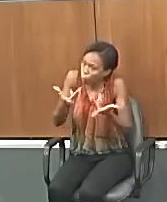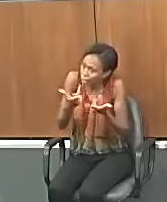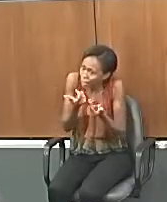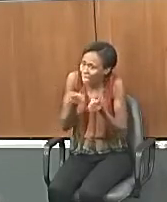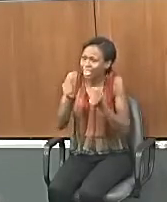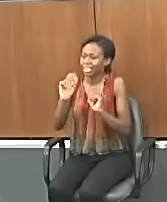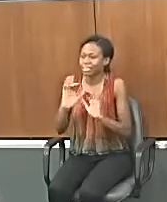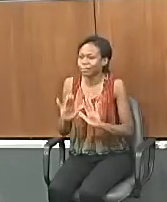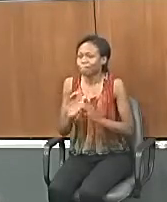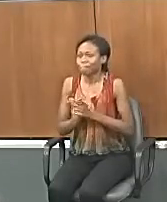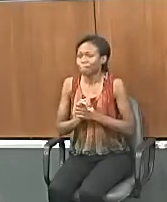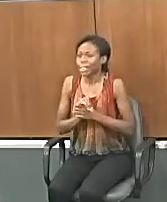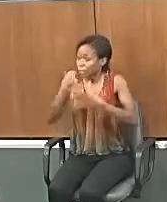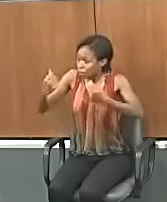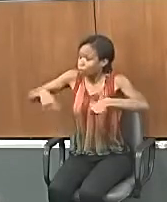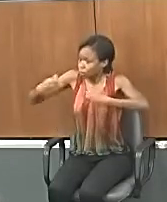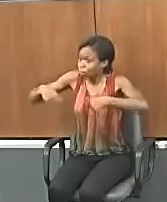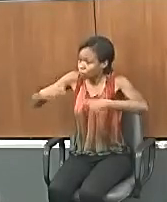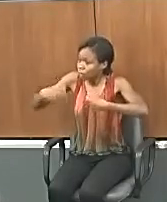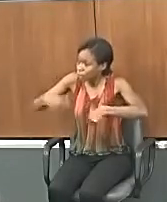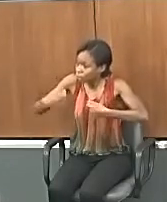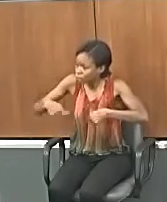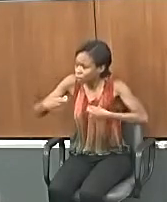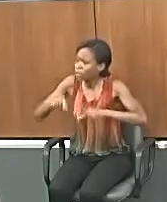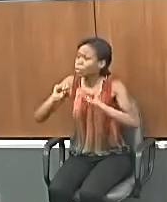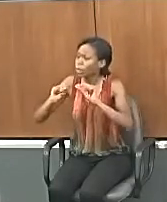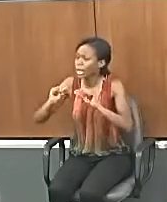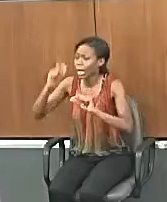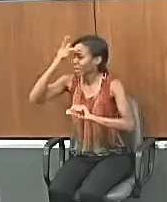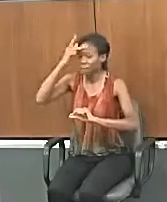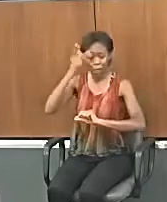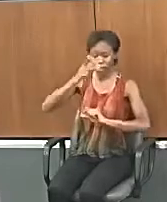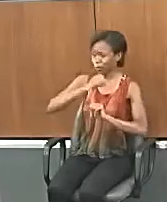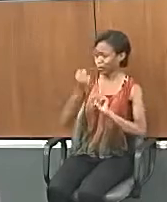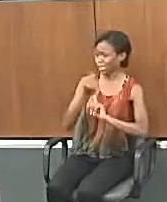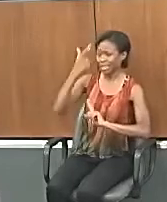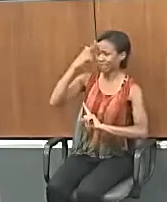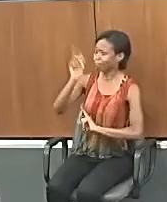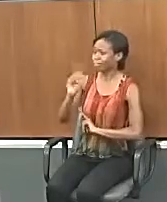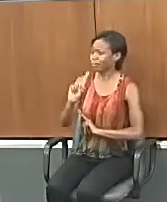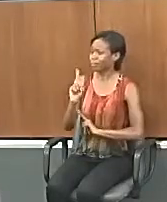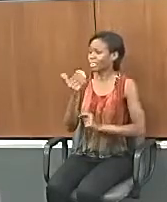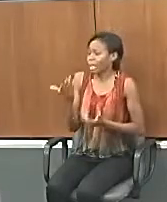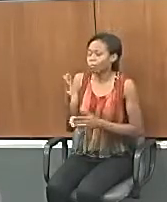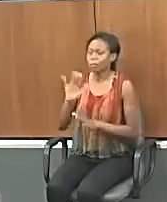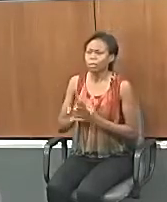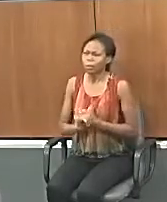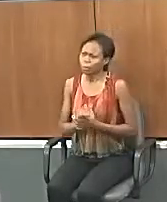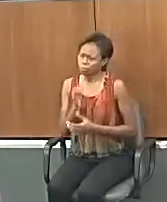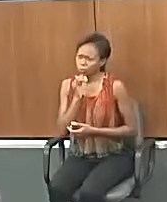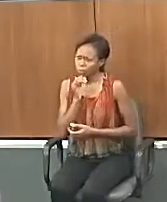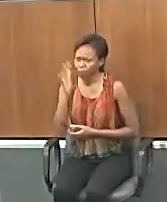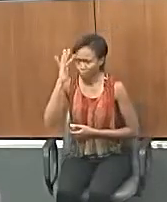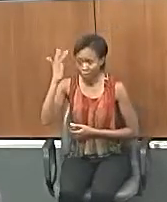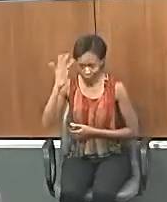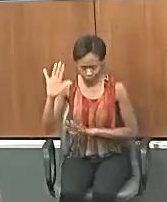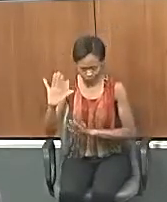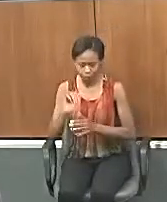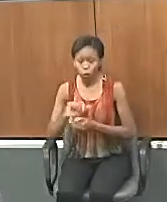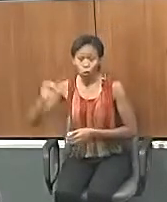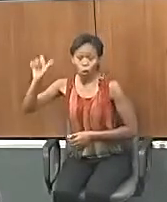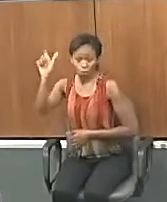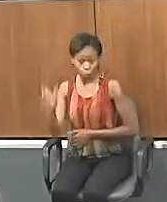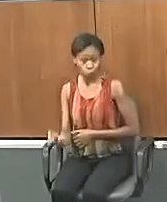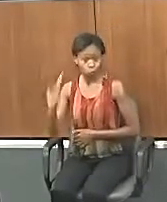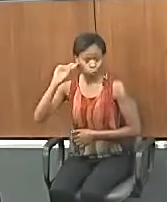então é necessário muitas vezes a pessoa não tem essa compreensão imagina que a a pessoa surda